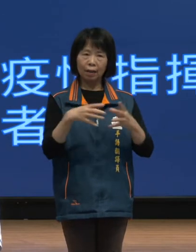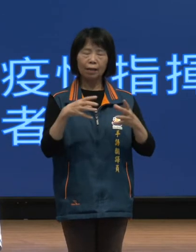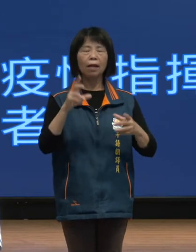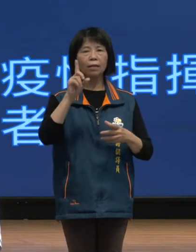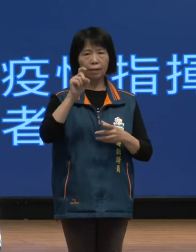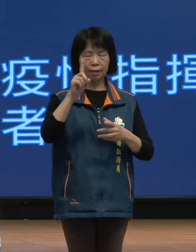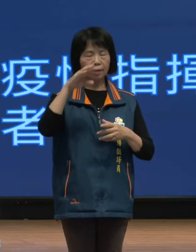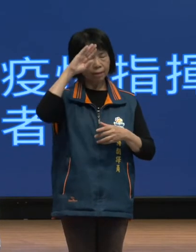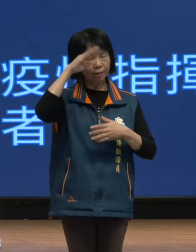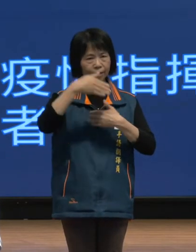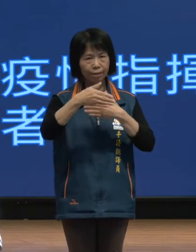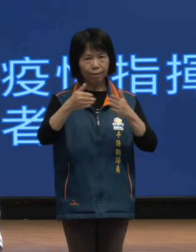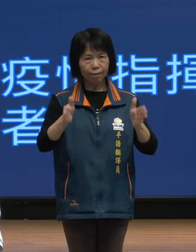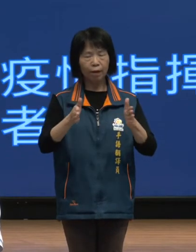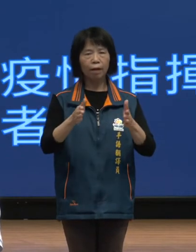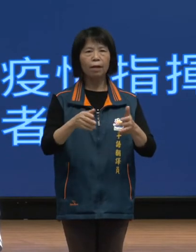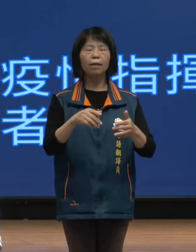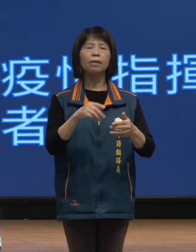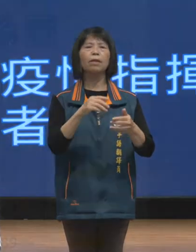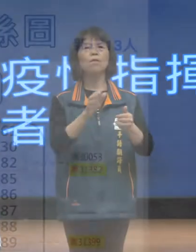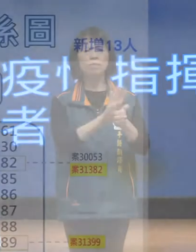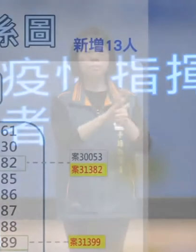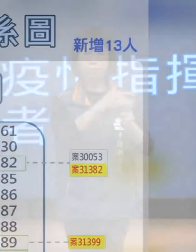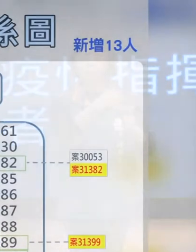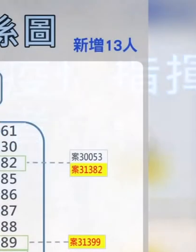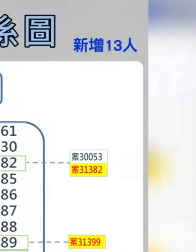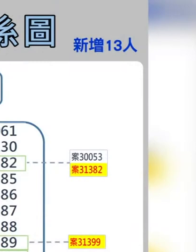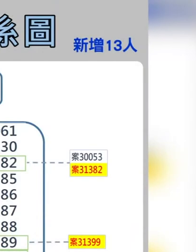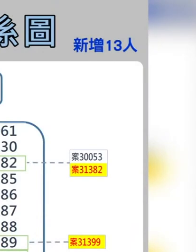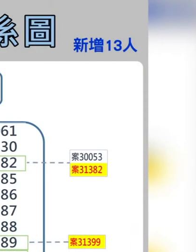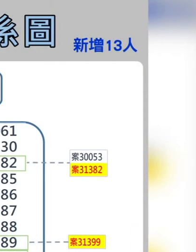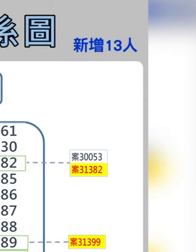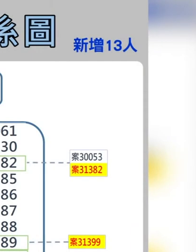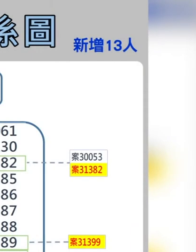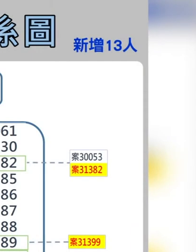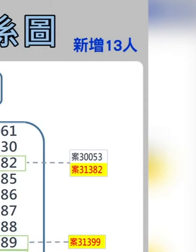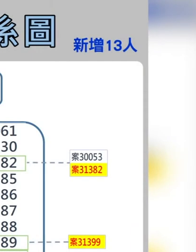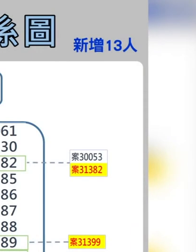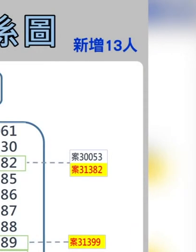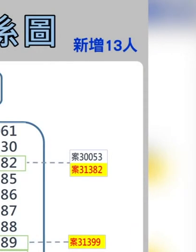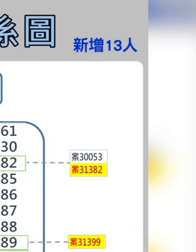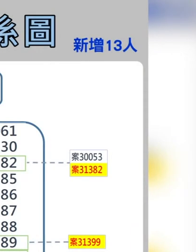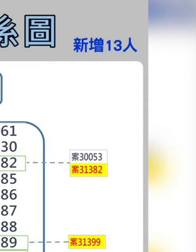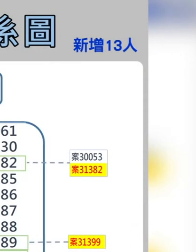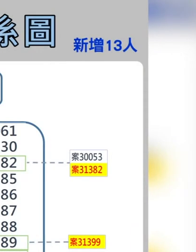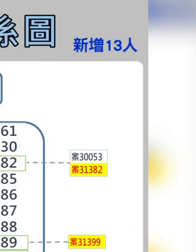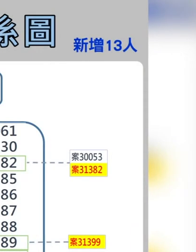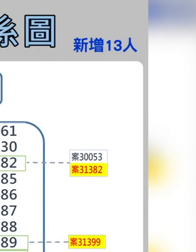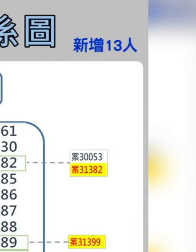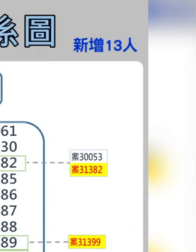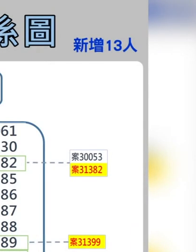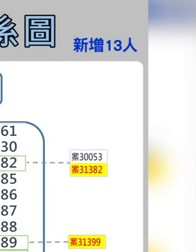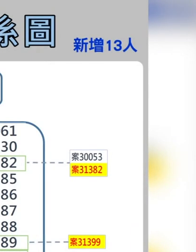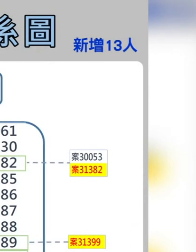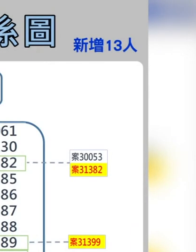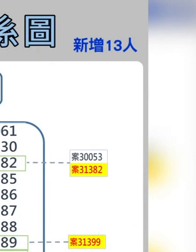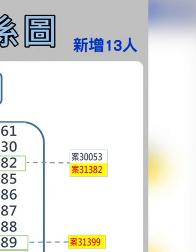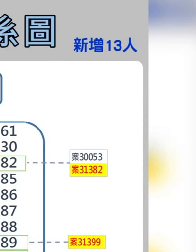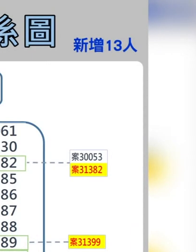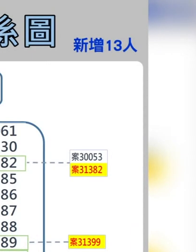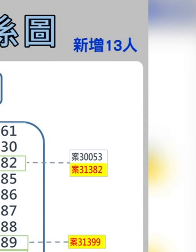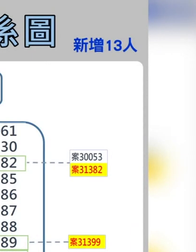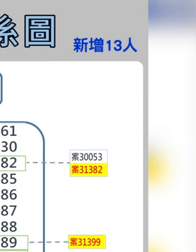务的这个人员。那另外这个小加拿大美语补习班的延伸的部分